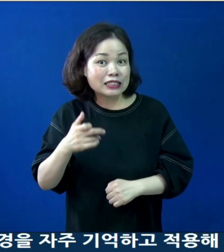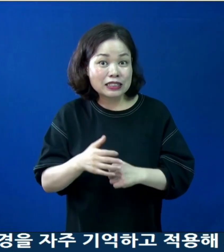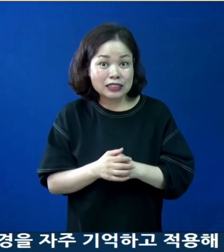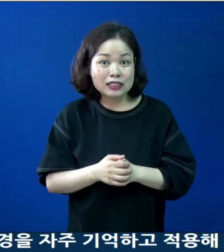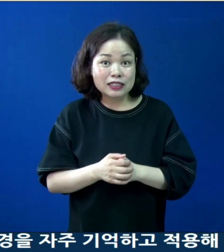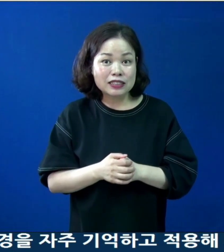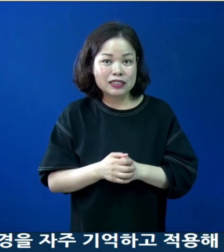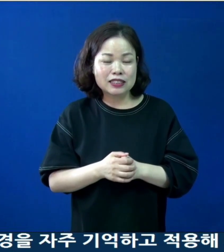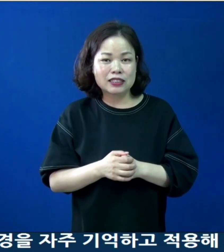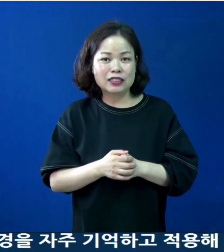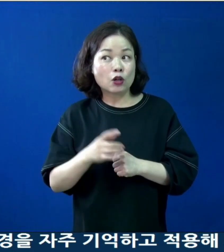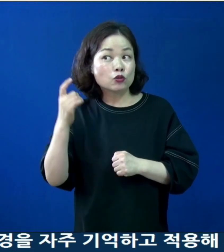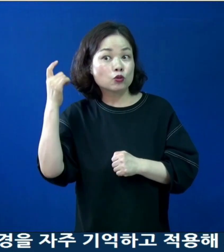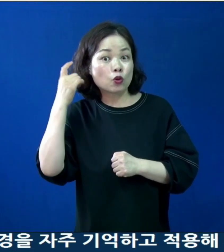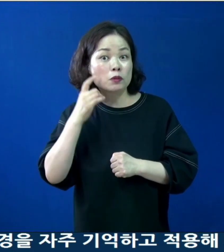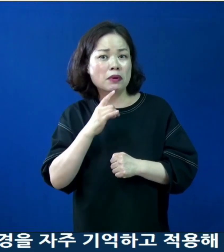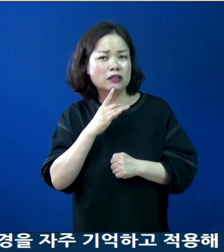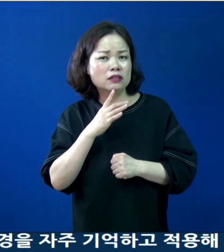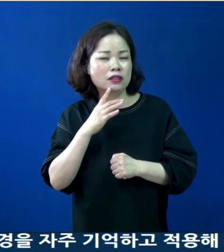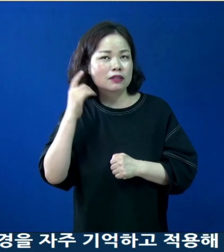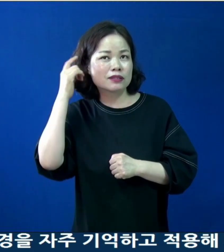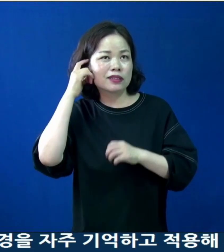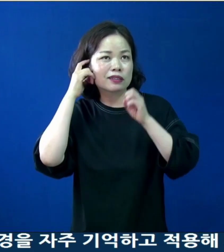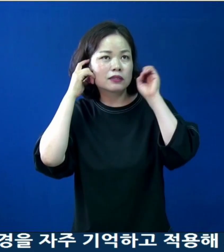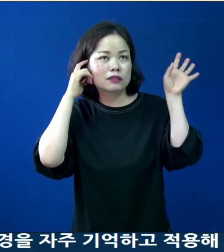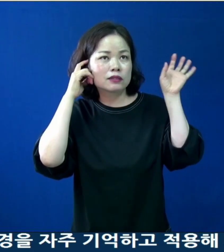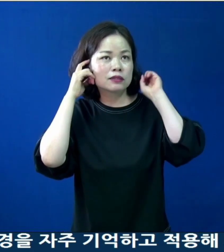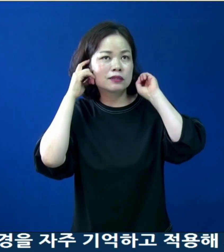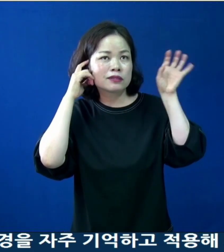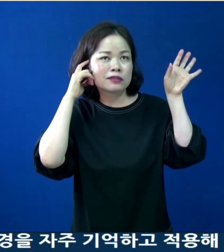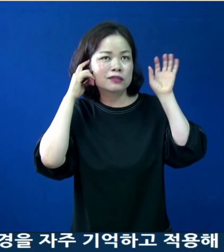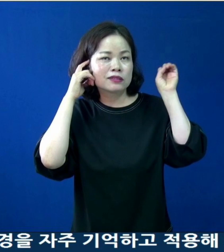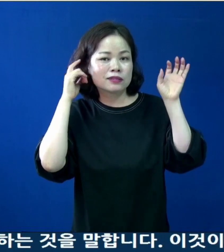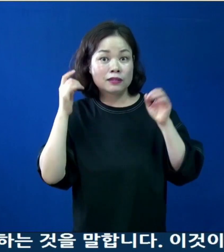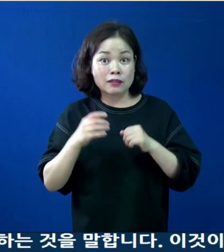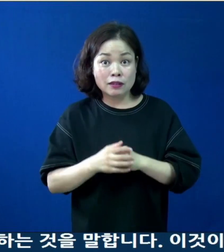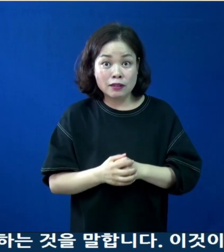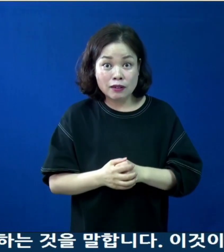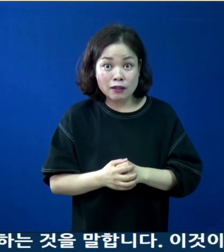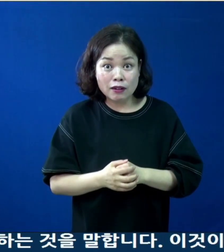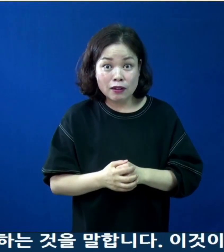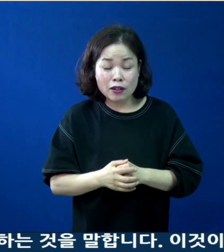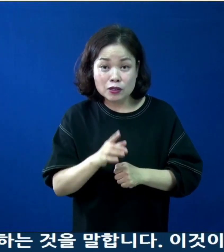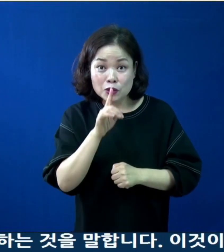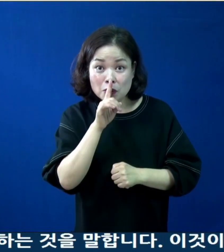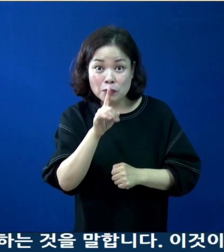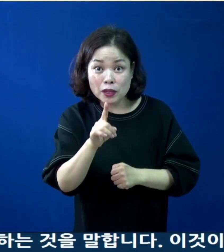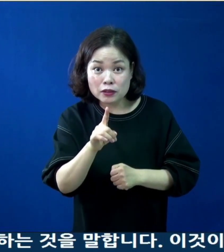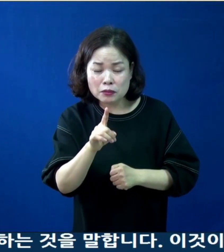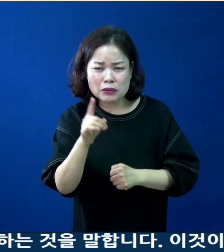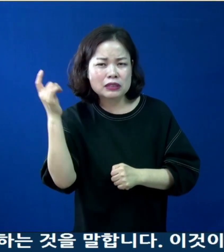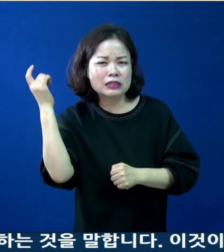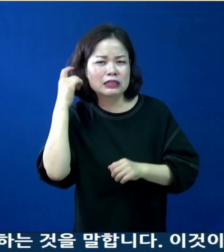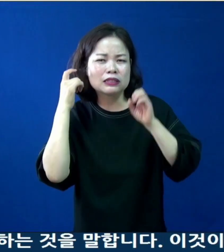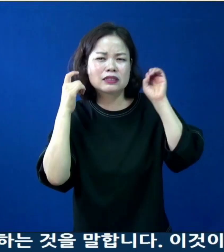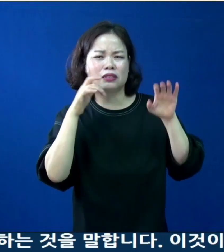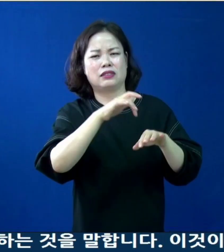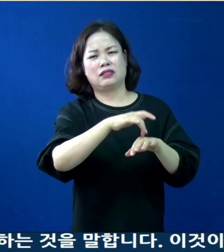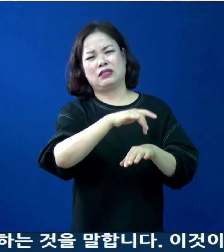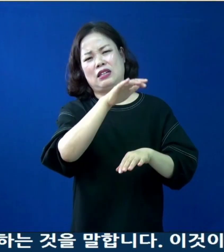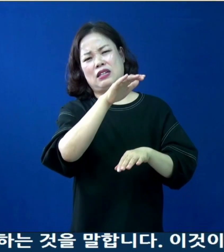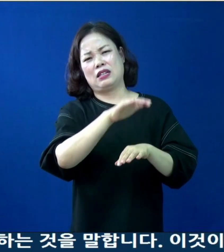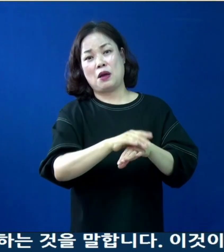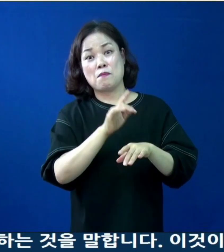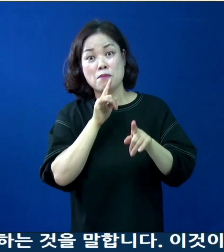그 소리로만 듣고 그냥 스쳐보내는 거예요. 우리가 이런 말씀을 듣는 습관에서